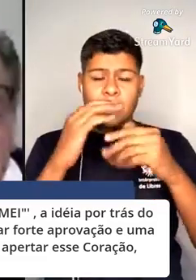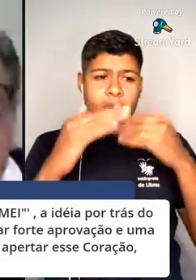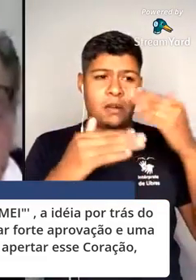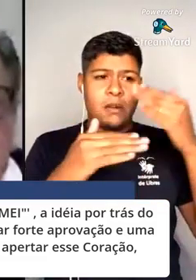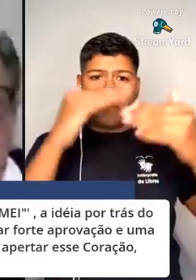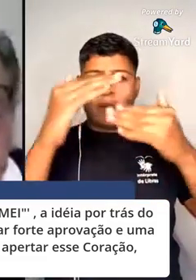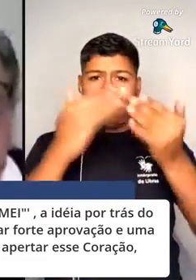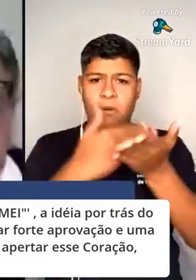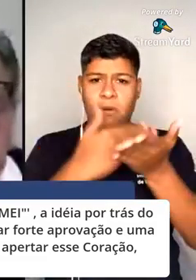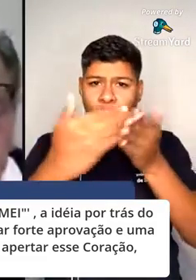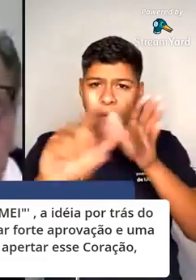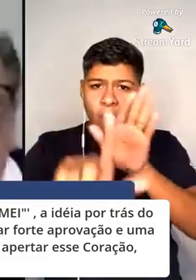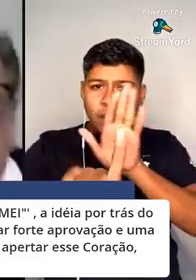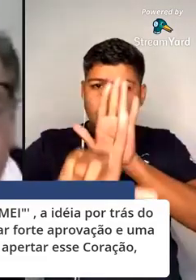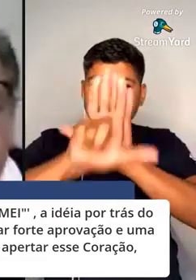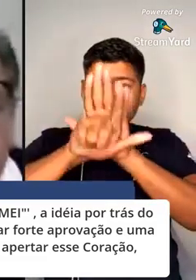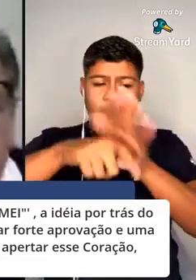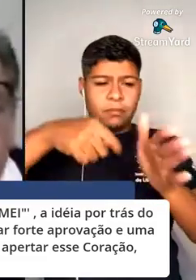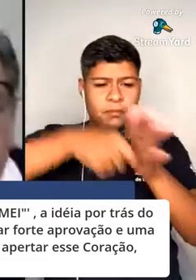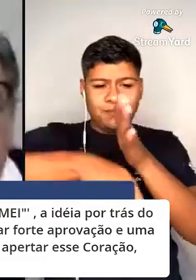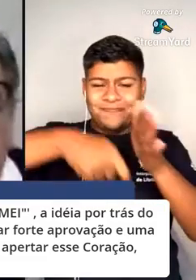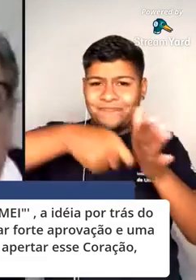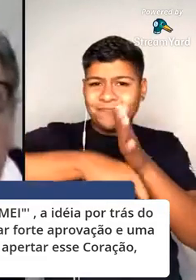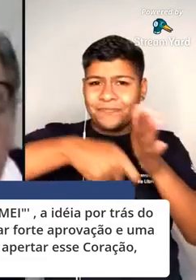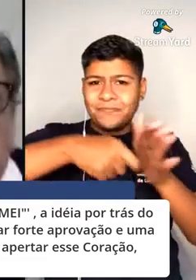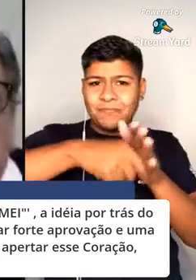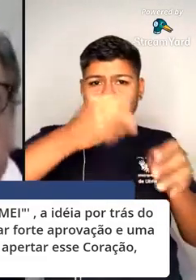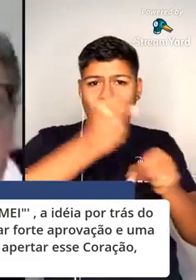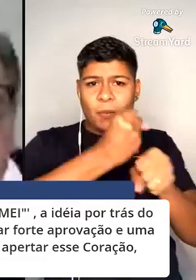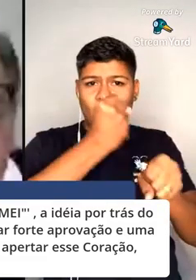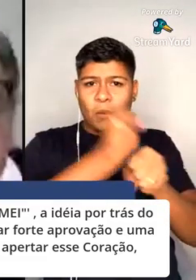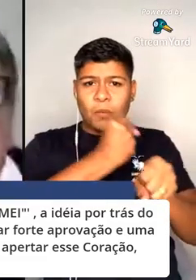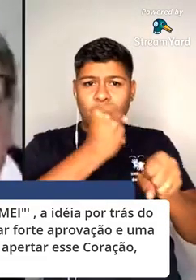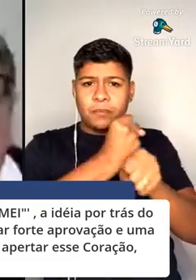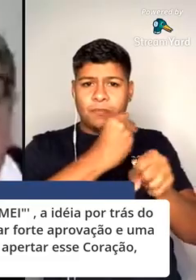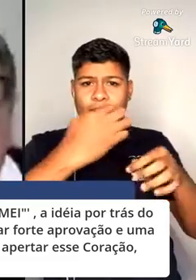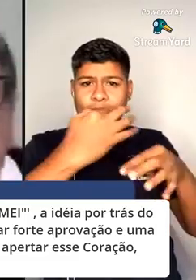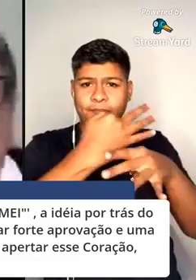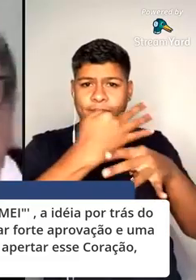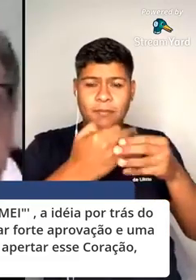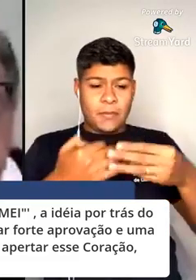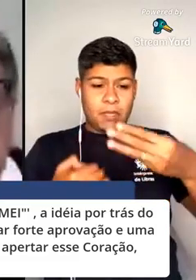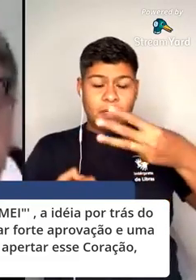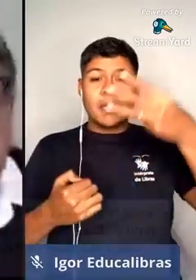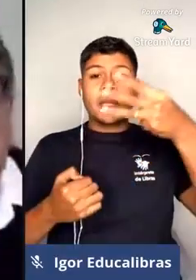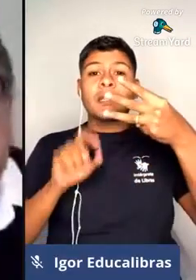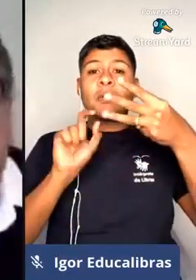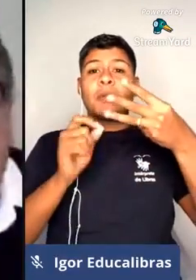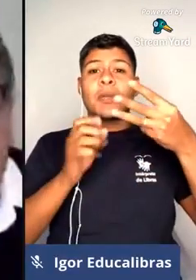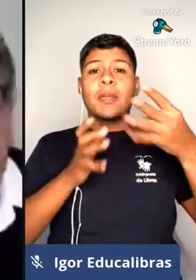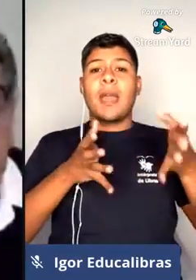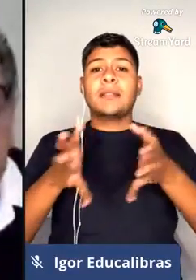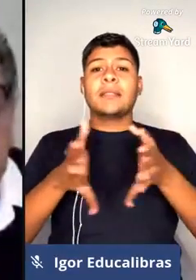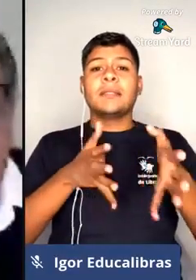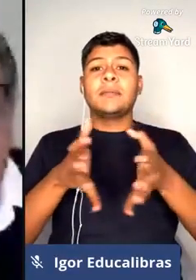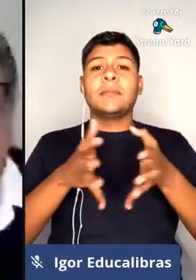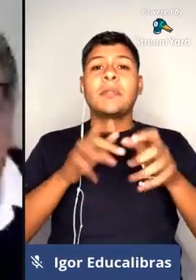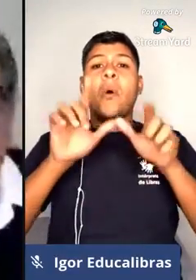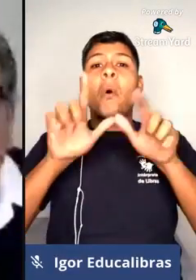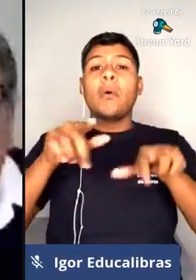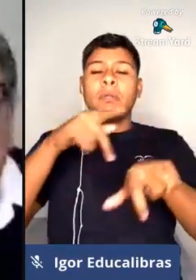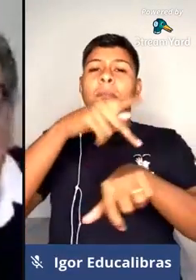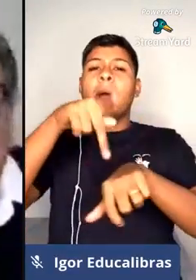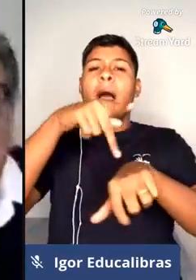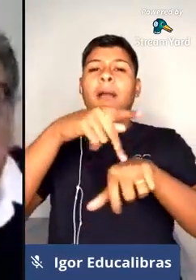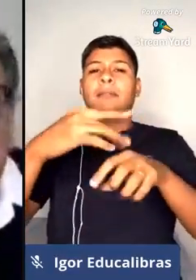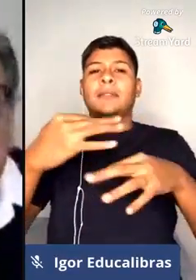de licenciamento de obras na cidade. E a portaria 3, que foi a acessibilidade nos parques da cidade,